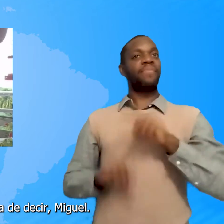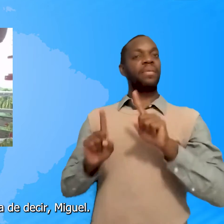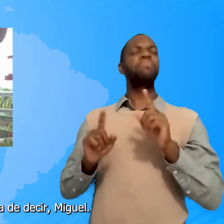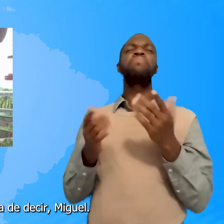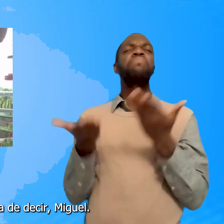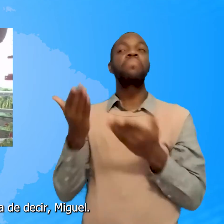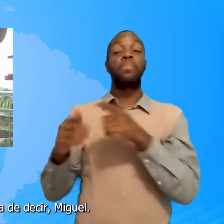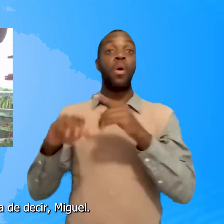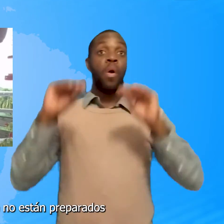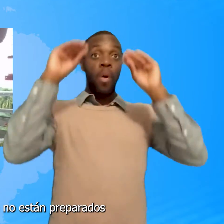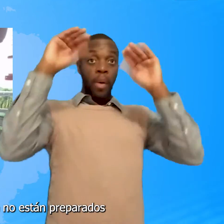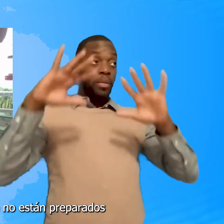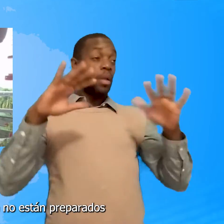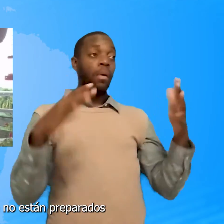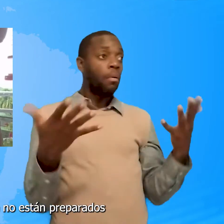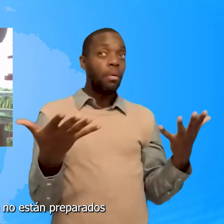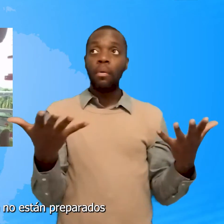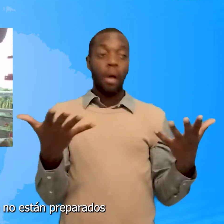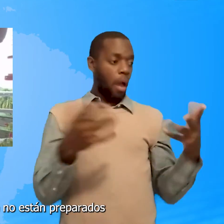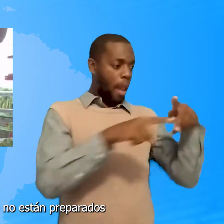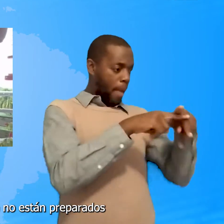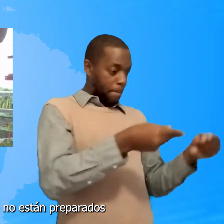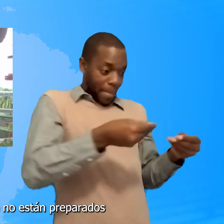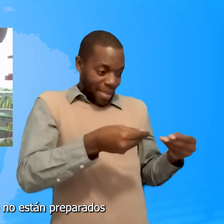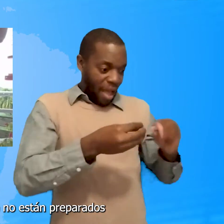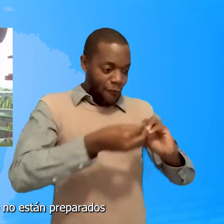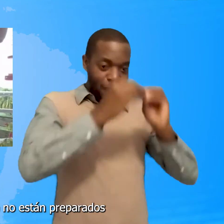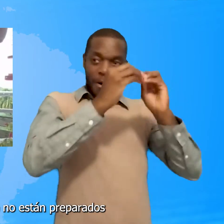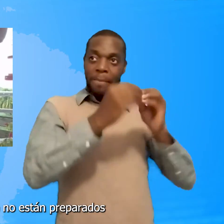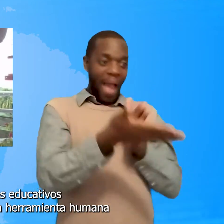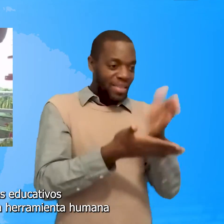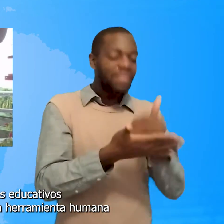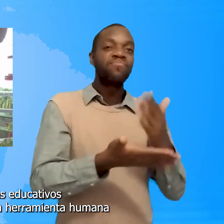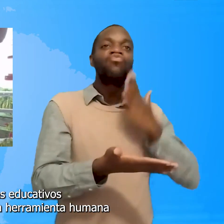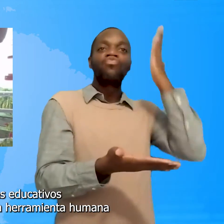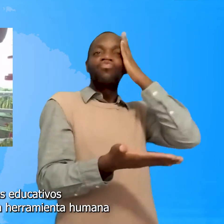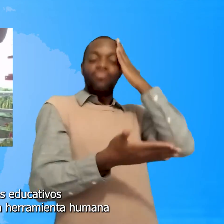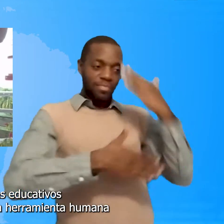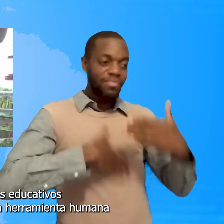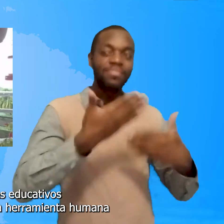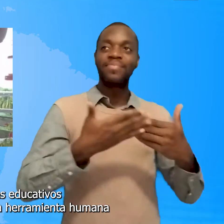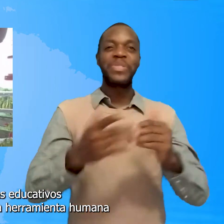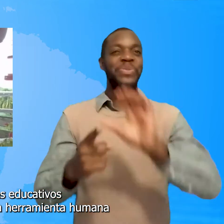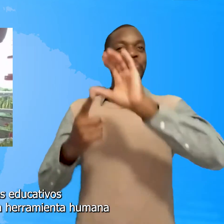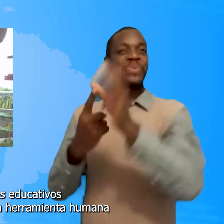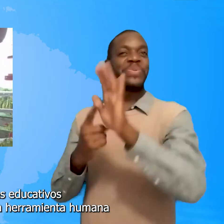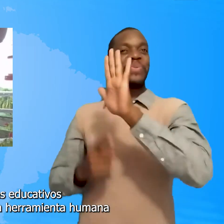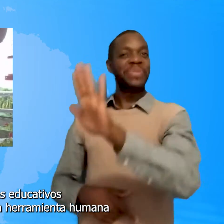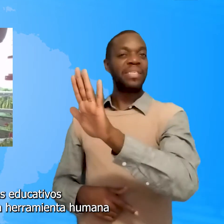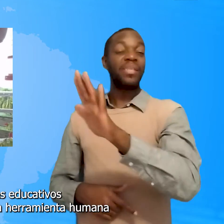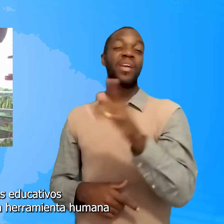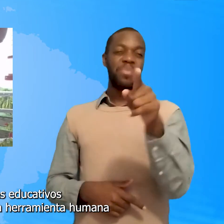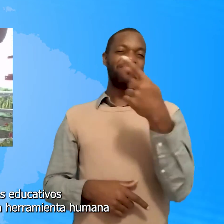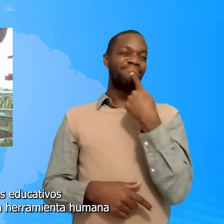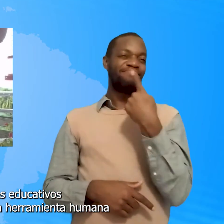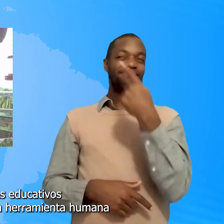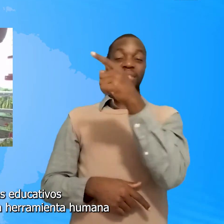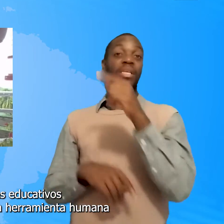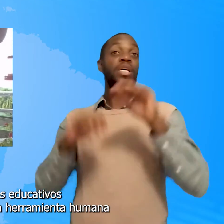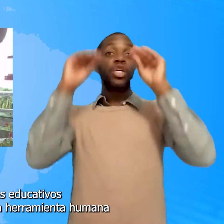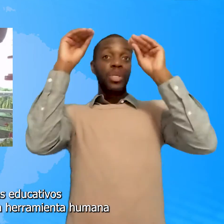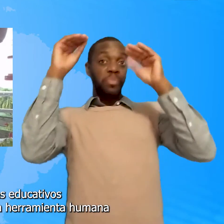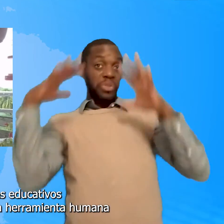Miguel, que los docentes que no están preparados o los sistemas educativos que no cuentan con